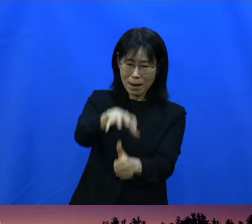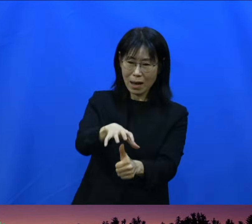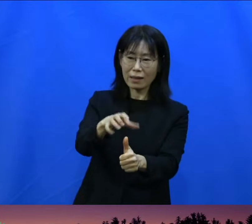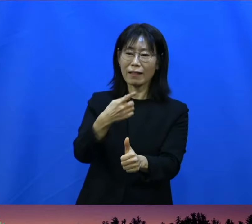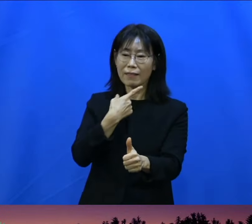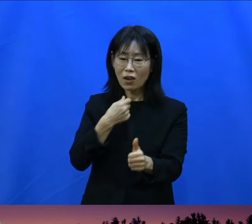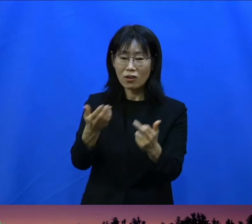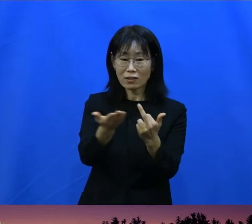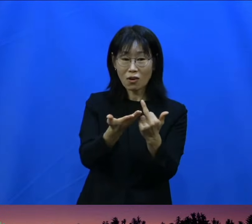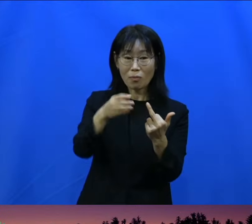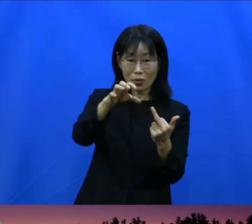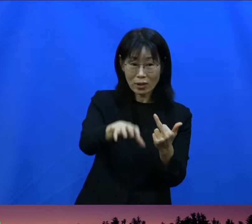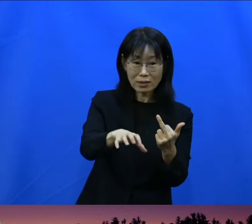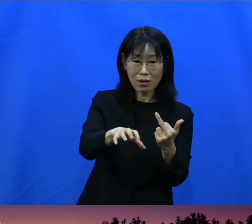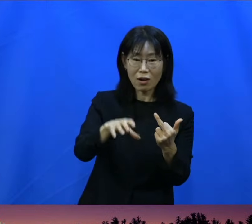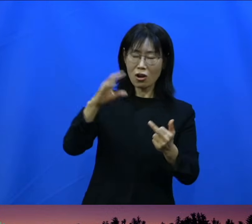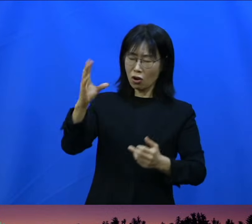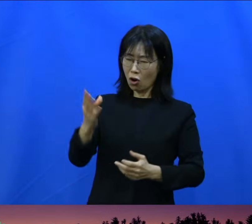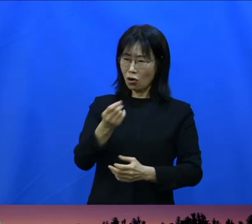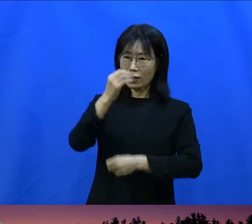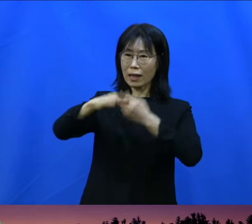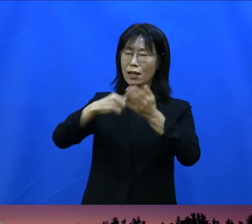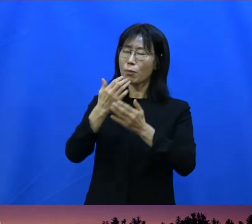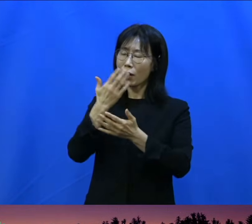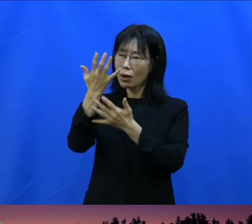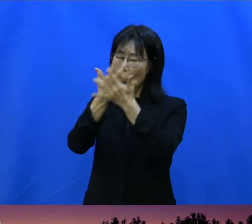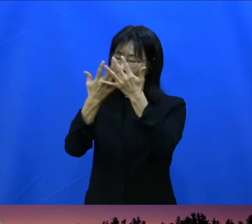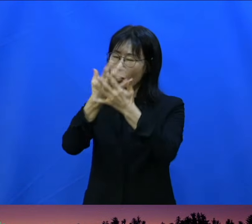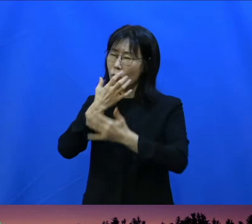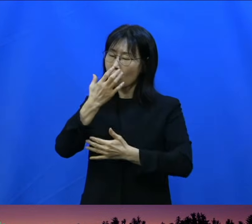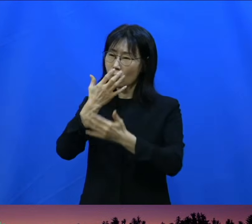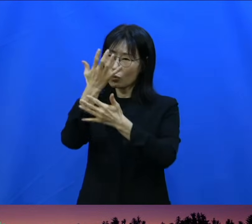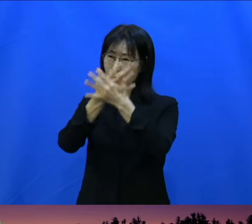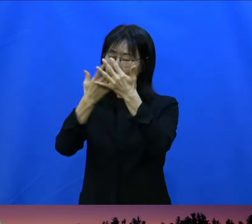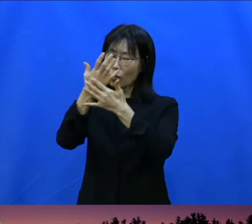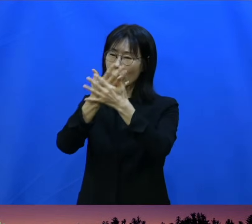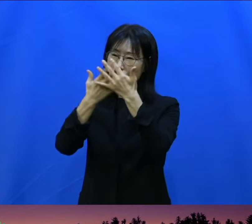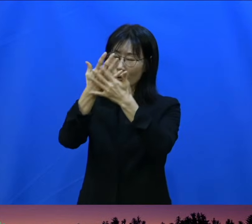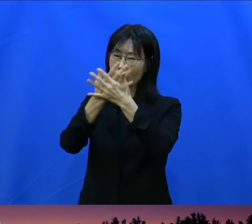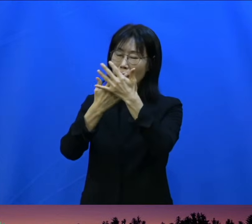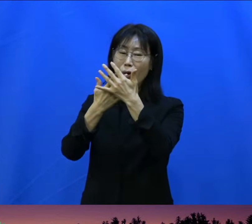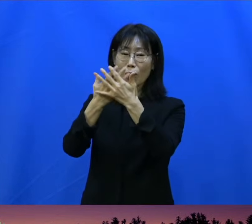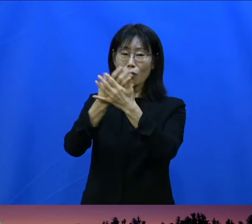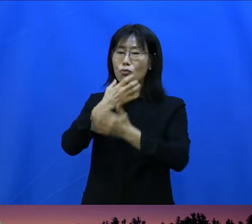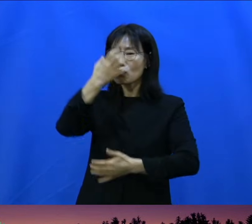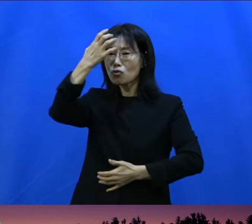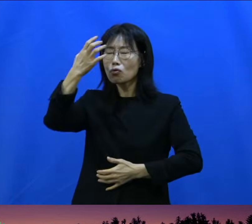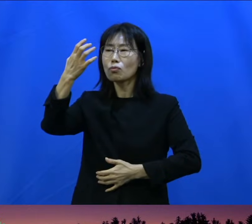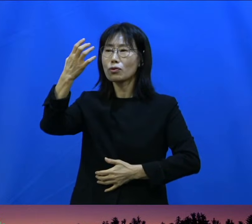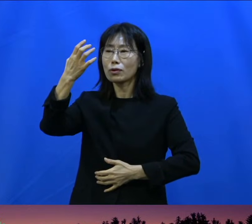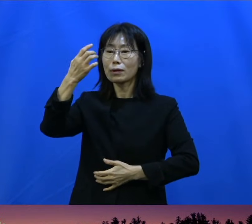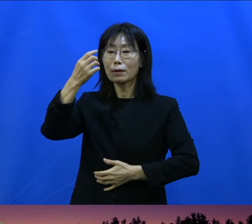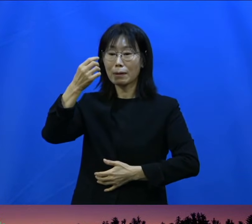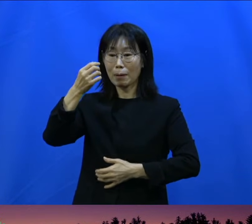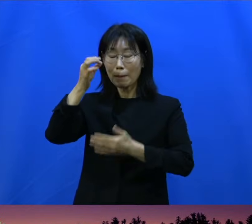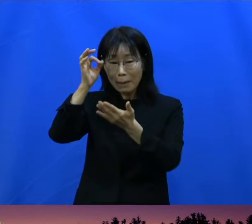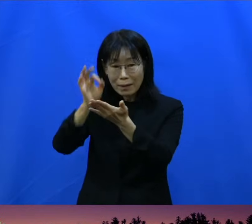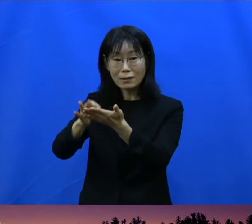하나님은 거룩하신 하나님이에요. 이 두 가지를 모르면 안 돼요. 거룩한 사랑의 하나님이에요.